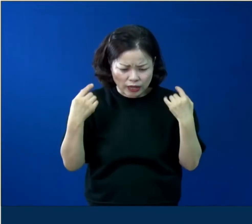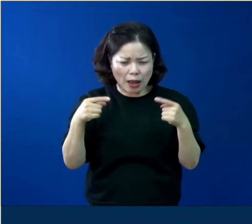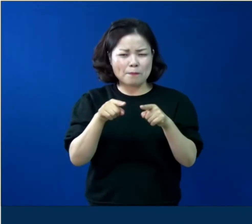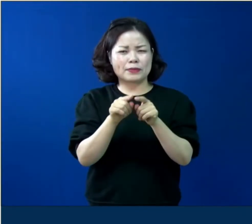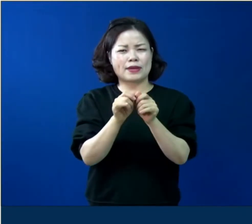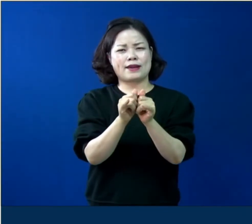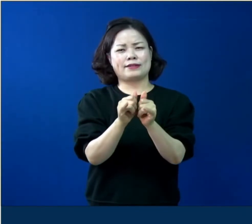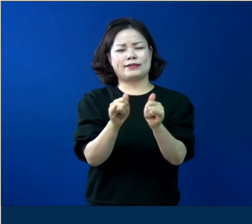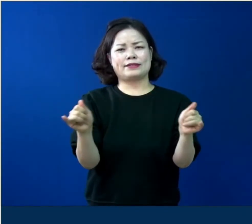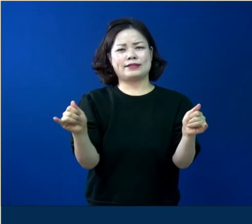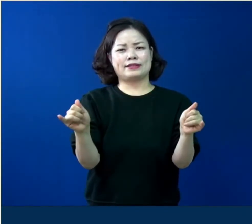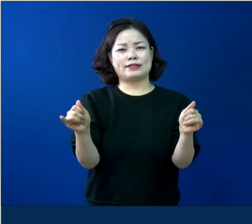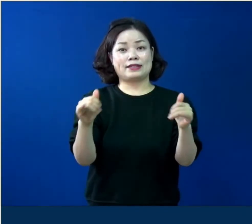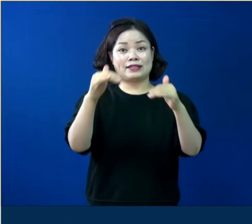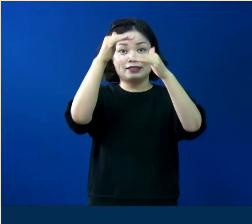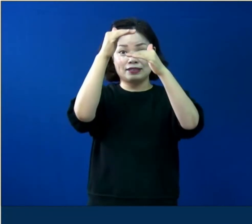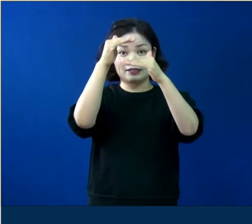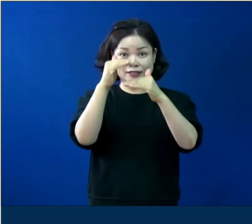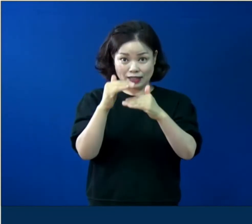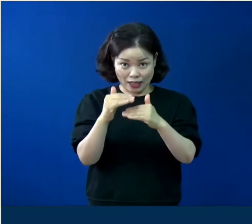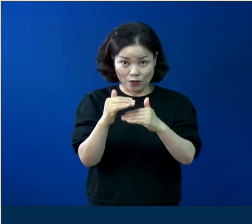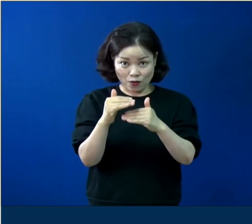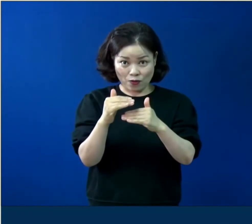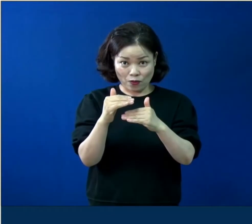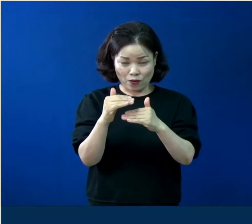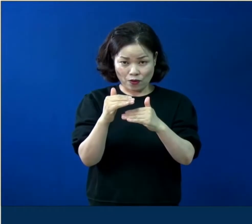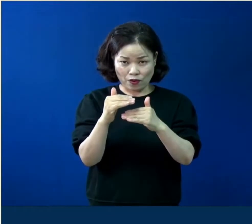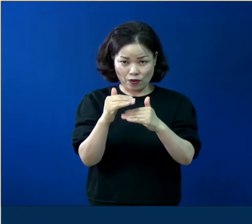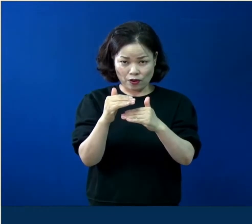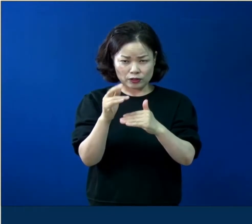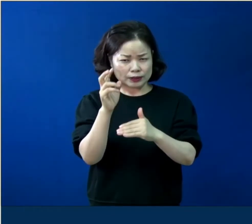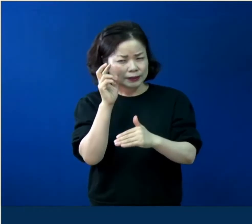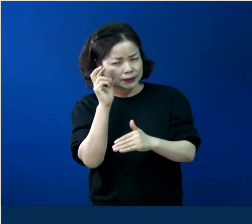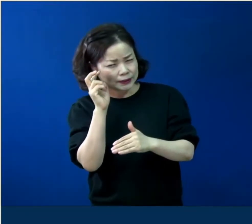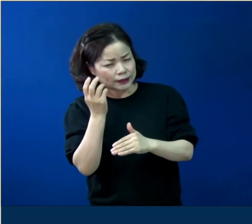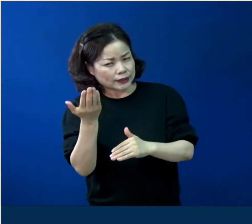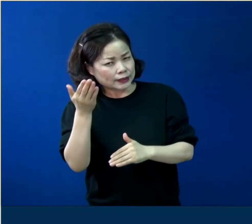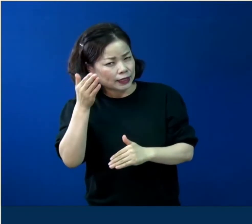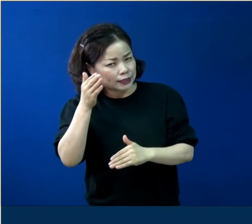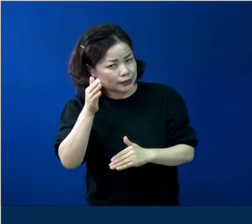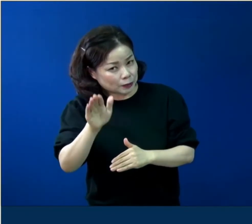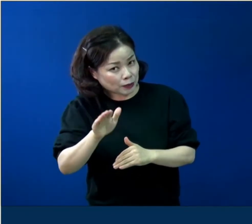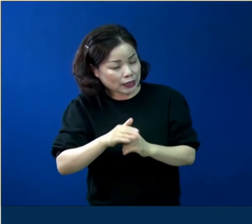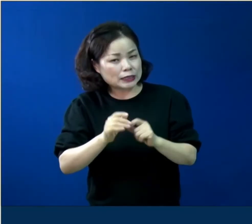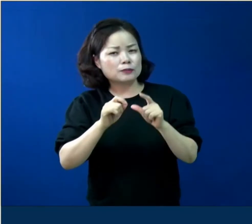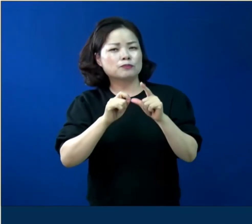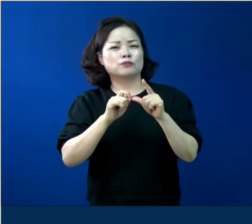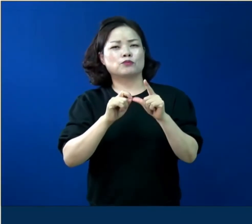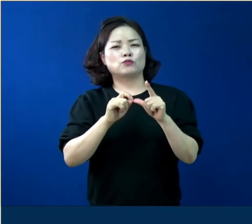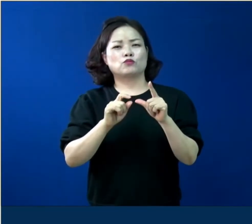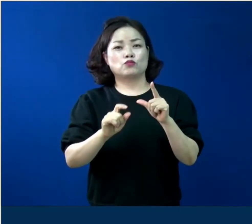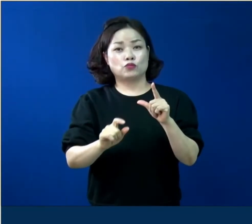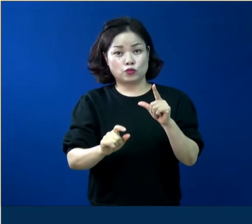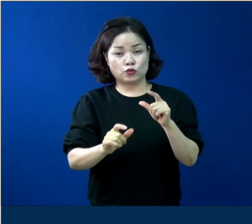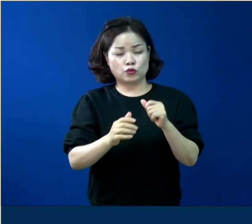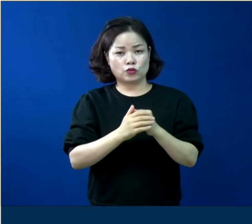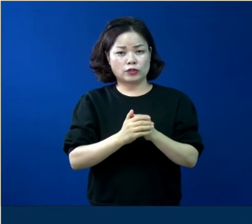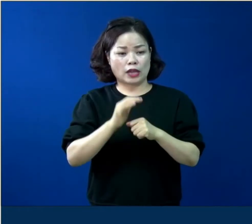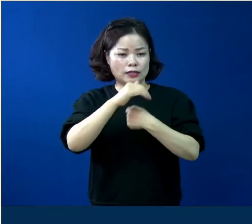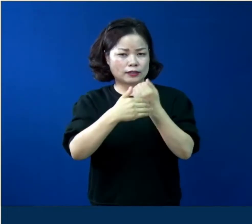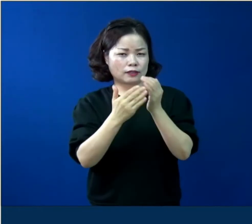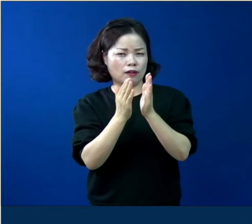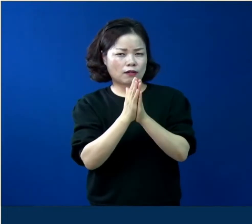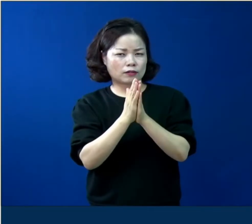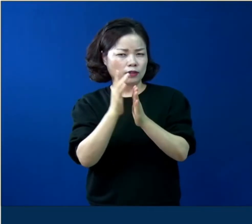자와 이 같은 내용의 이 추정이긴 합니다. 그런데 이 부분도 이 성경 해석사를